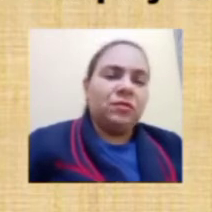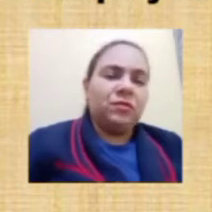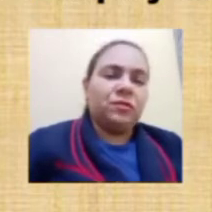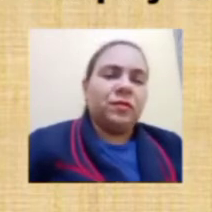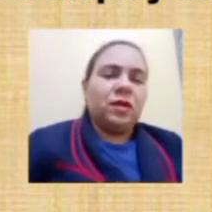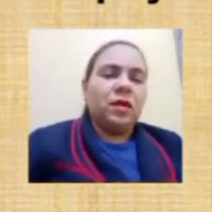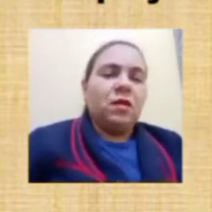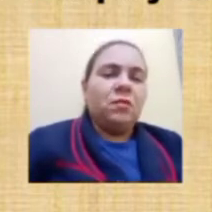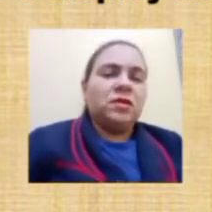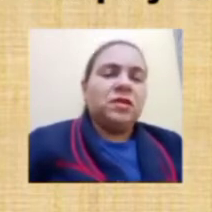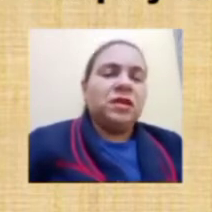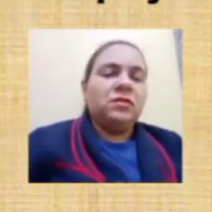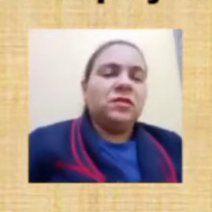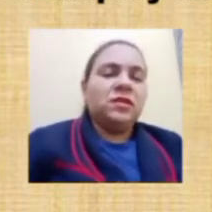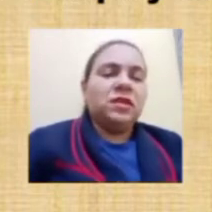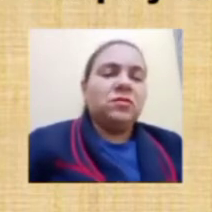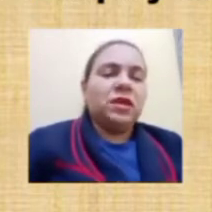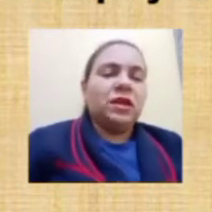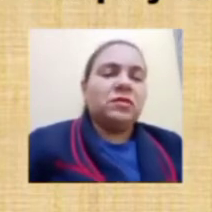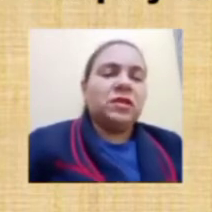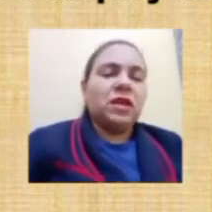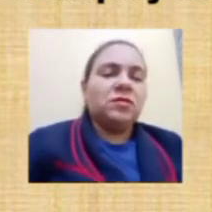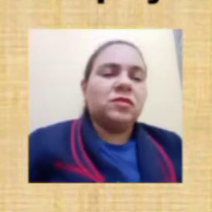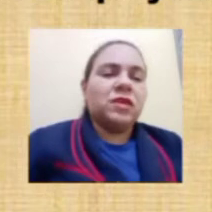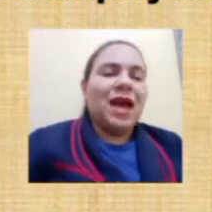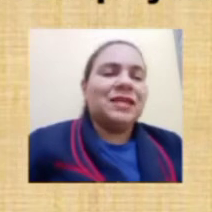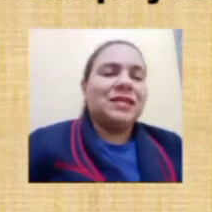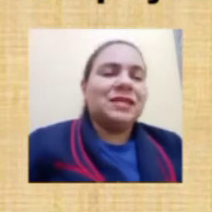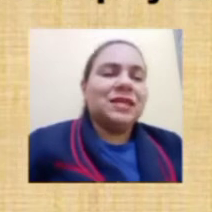ficam em PDF para você realizar.